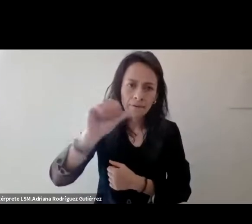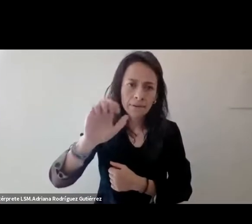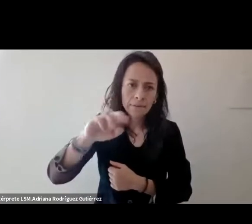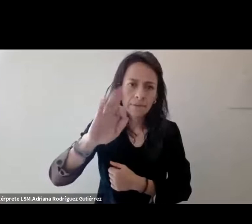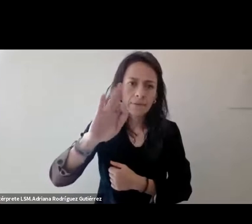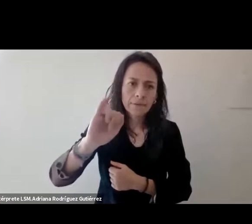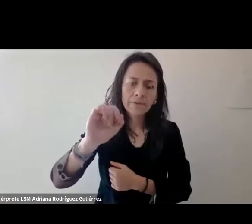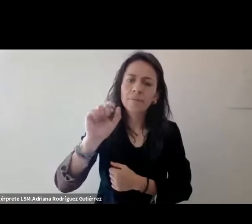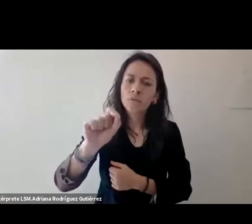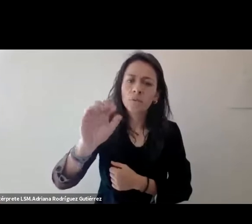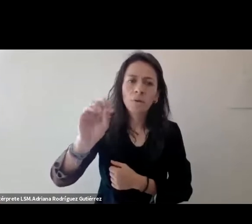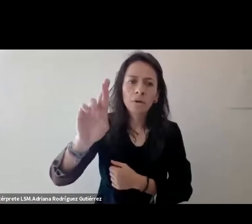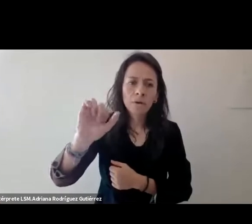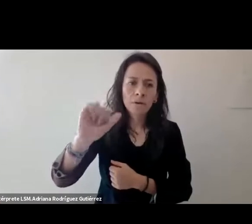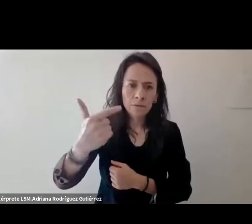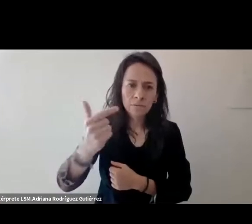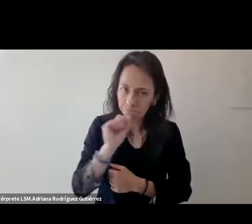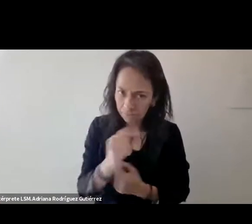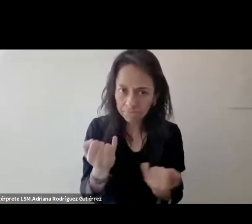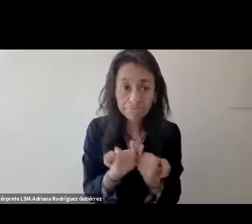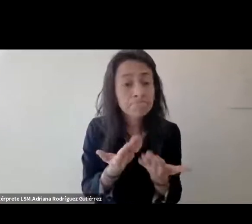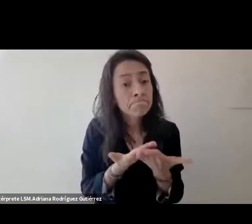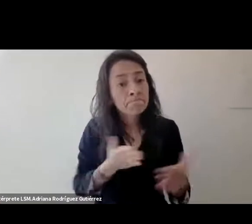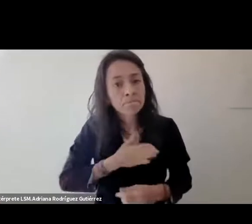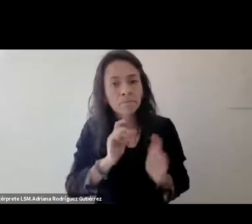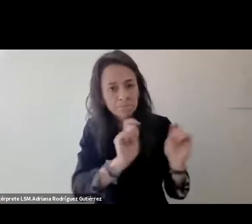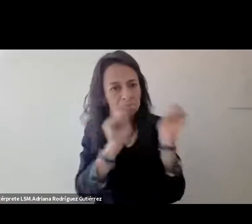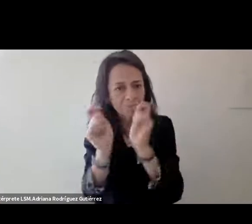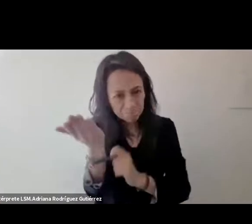cmefi@cmefi.org. Bien, te doy la palabra, Pili.